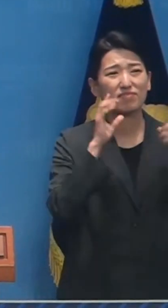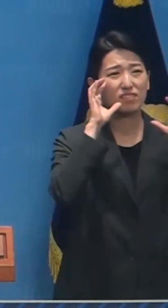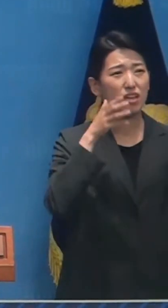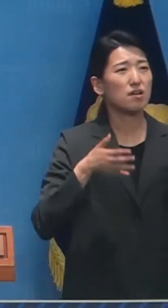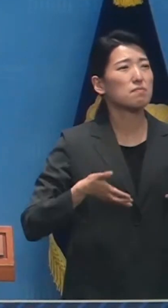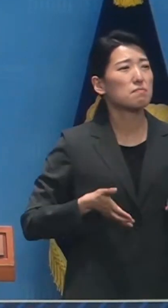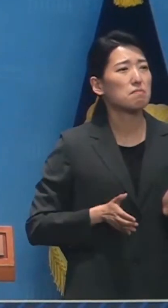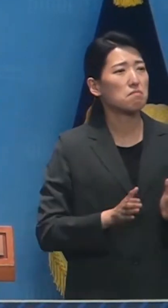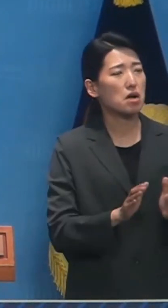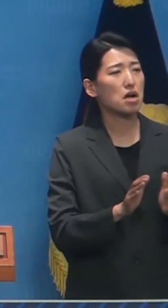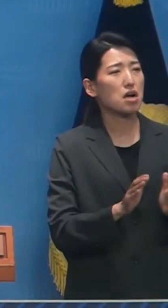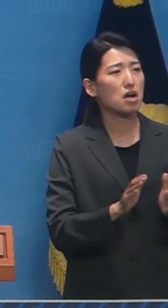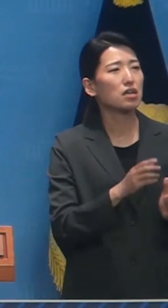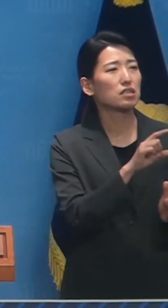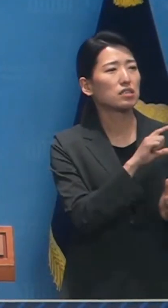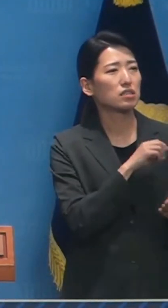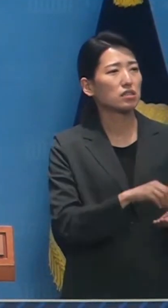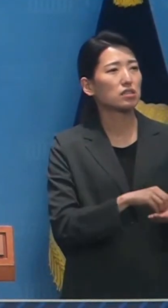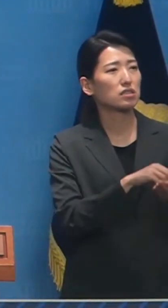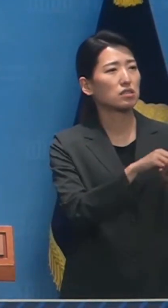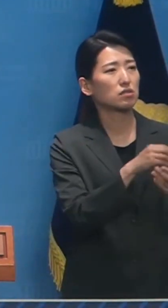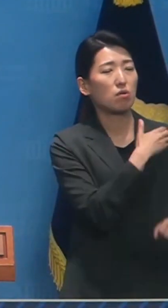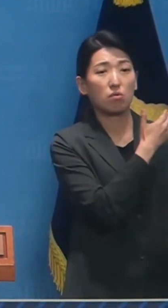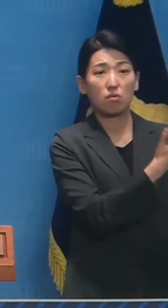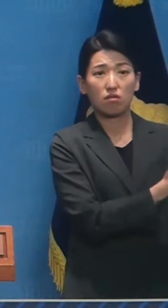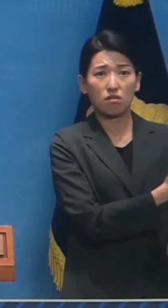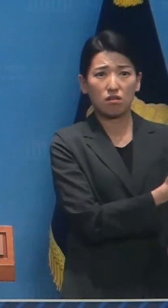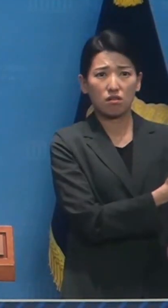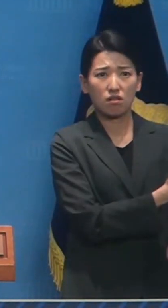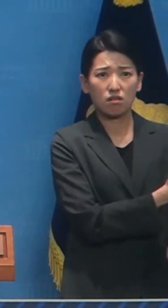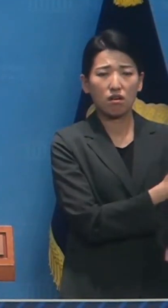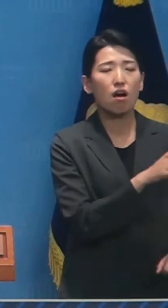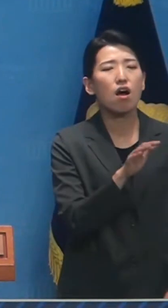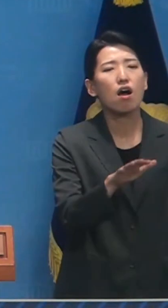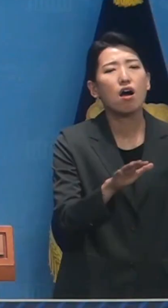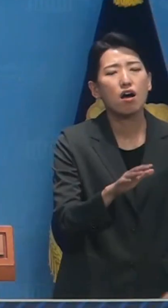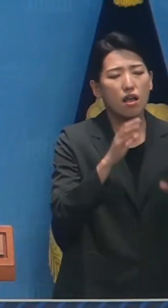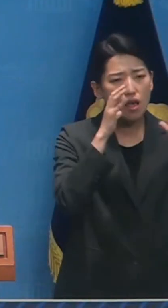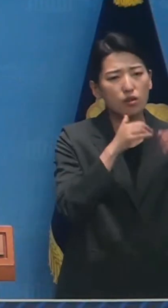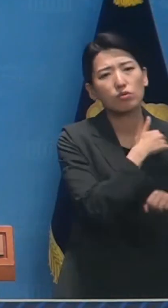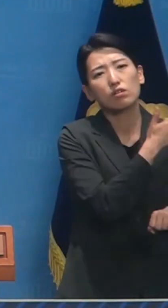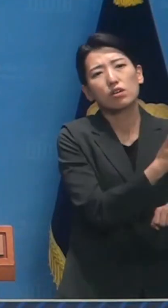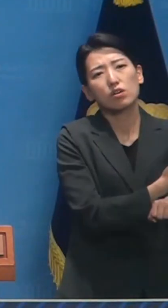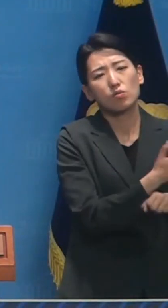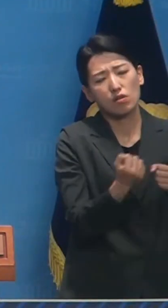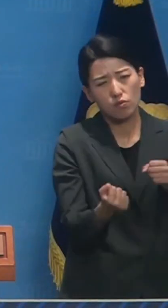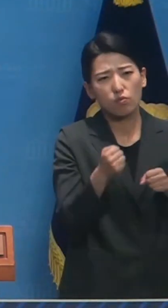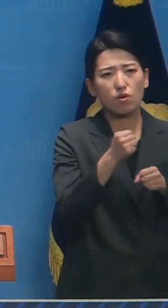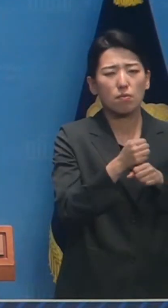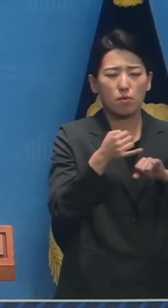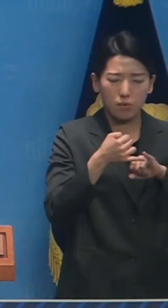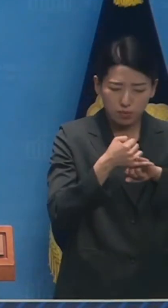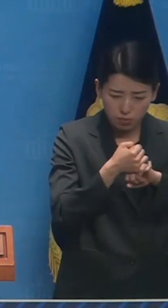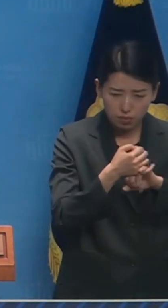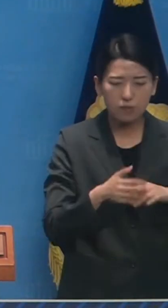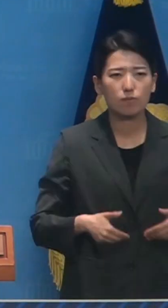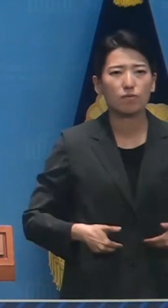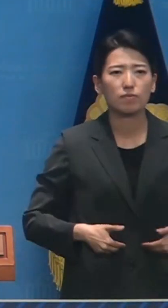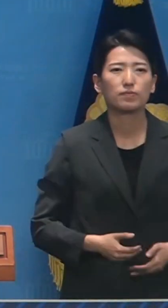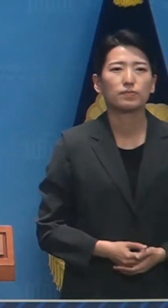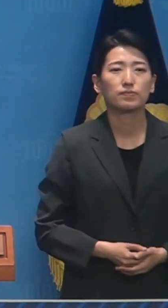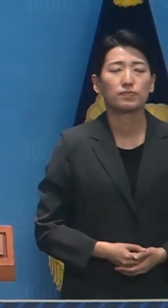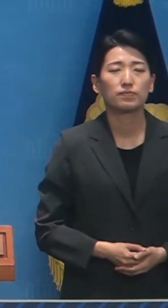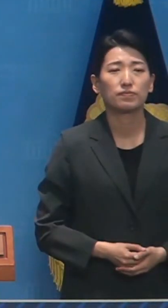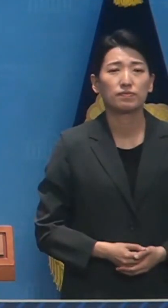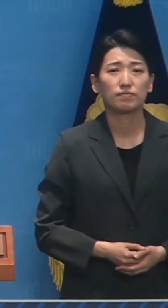출생아동의 출생 등록될 권리와 천부 인권을 반드시 회복해야만 한다. 그리고